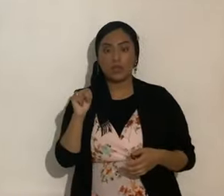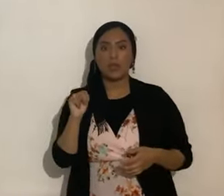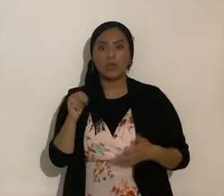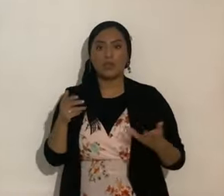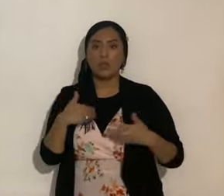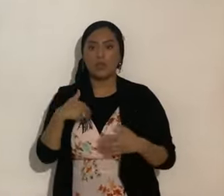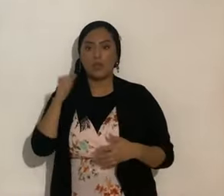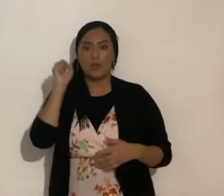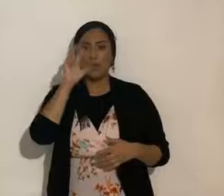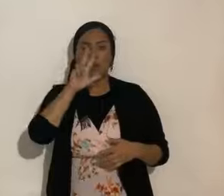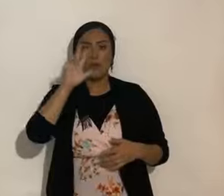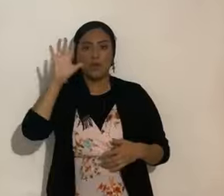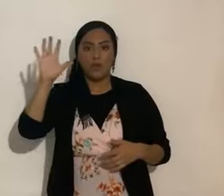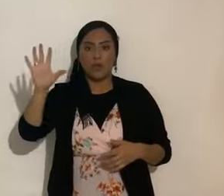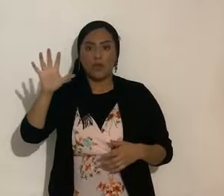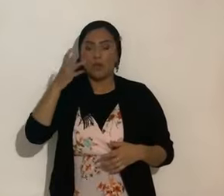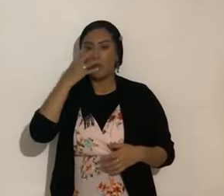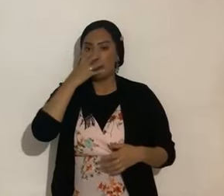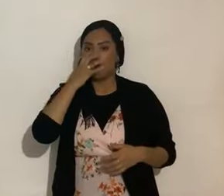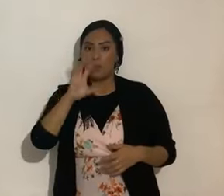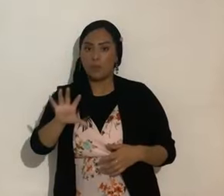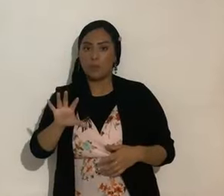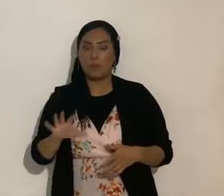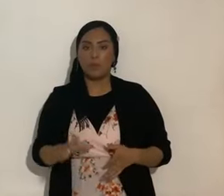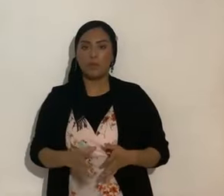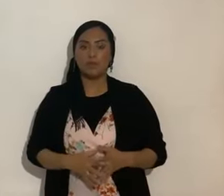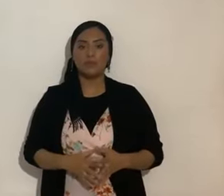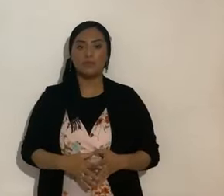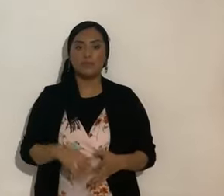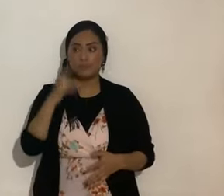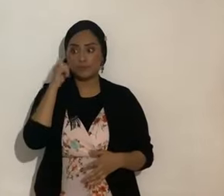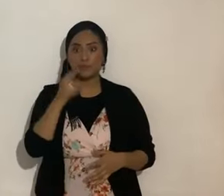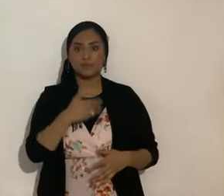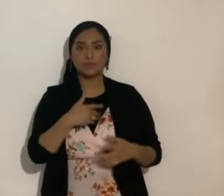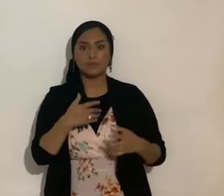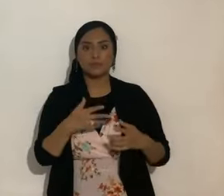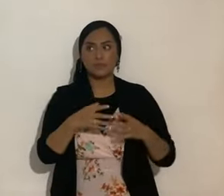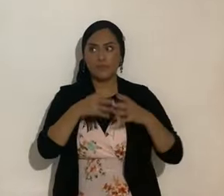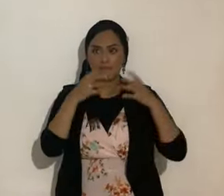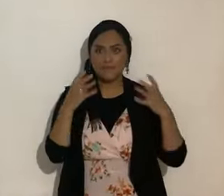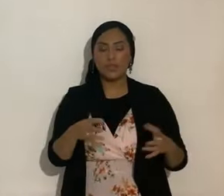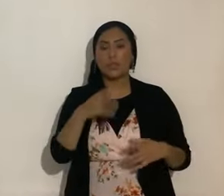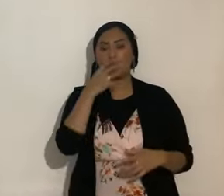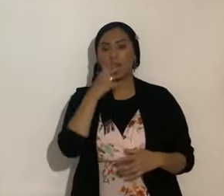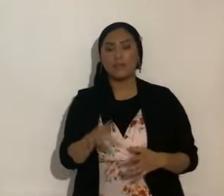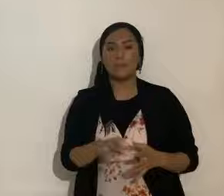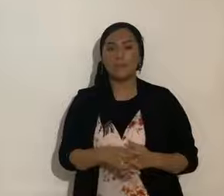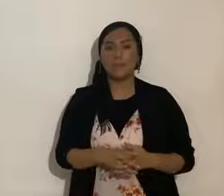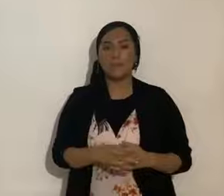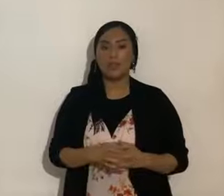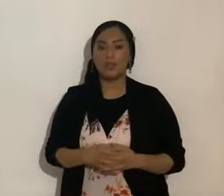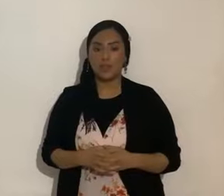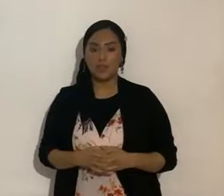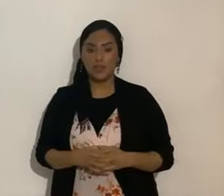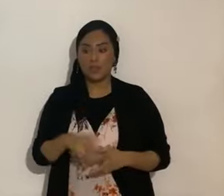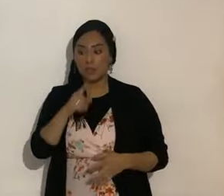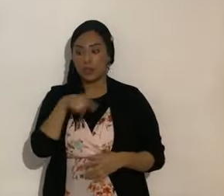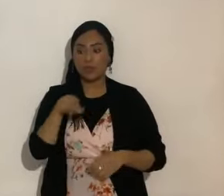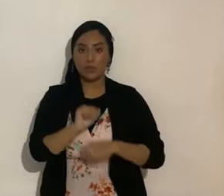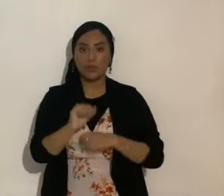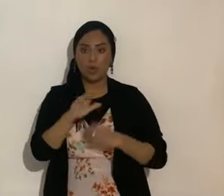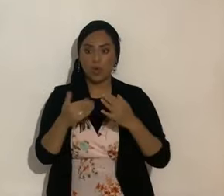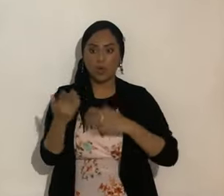estar hasta 35 grados en sensación térmica. Para nosotros es mucho calor. Bueno, entonces ellos habían trabajado todo el día